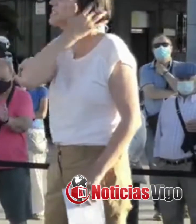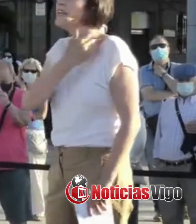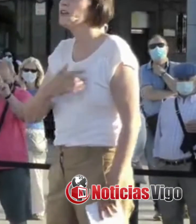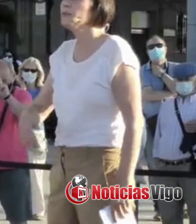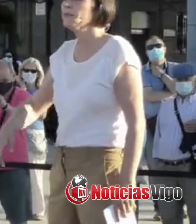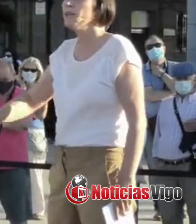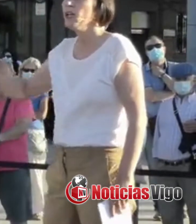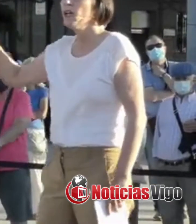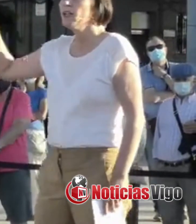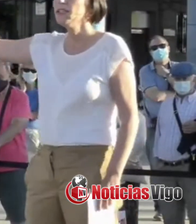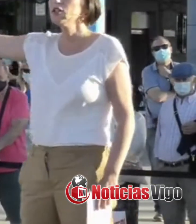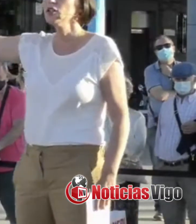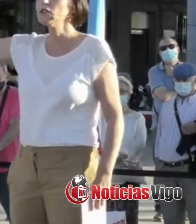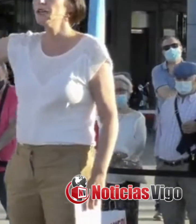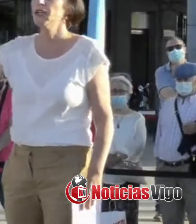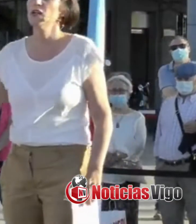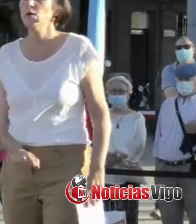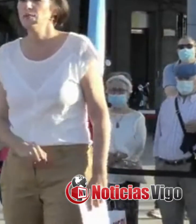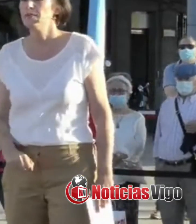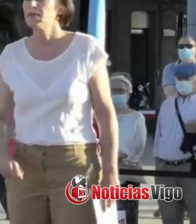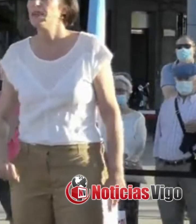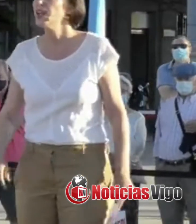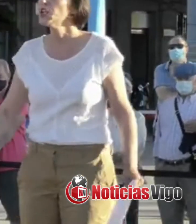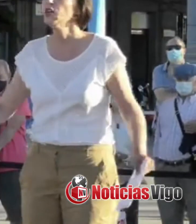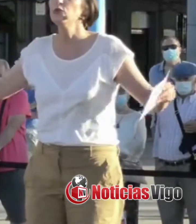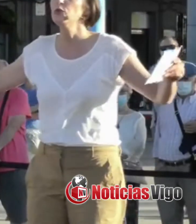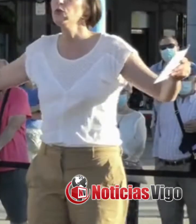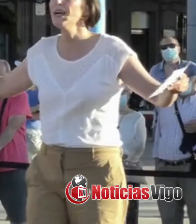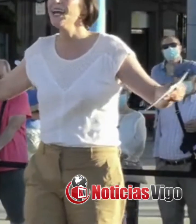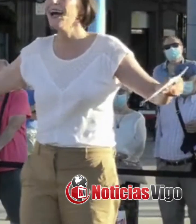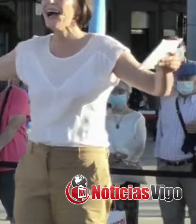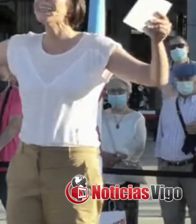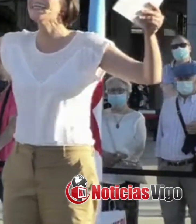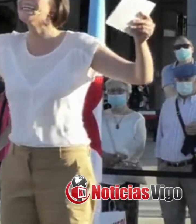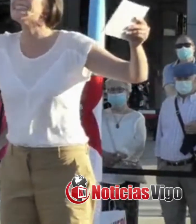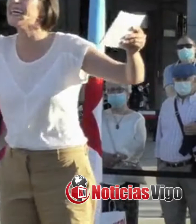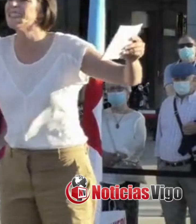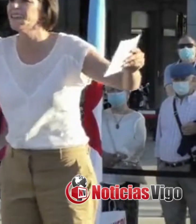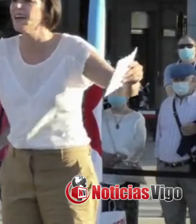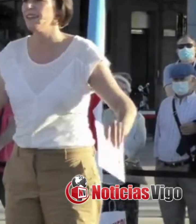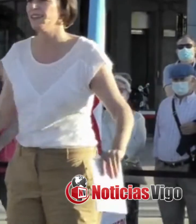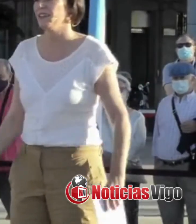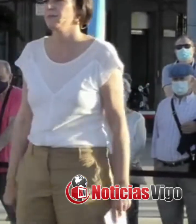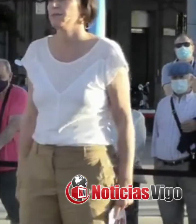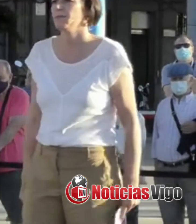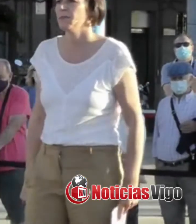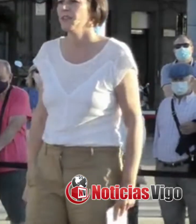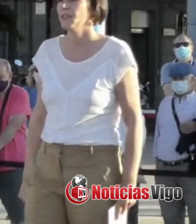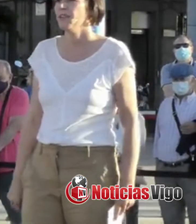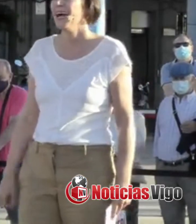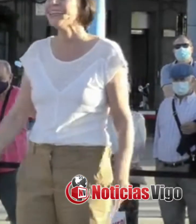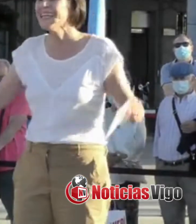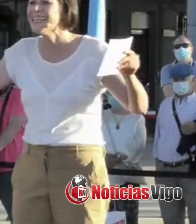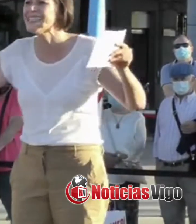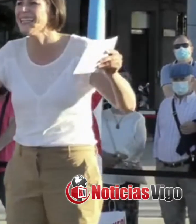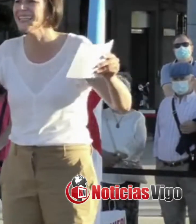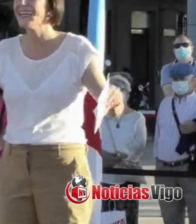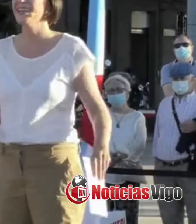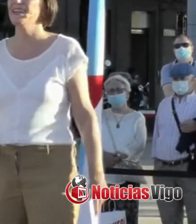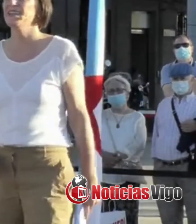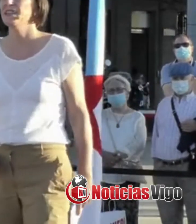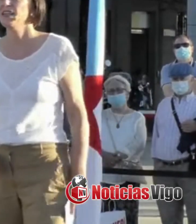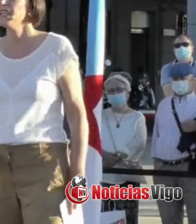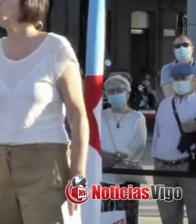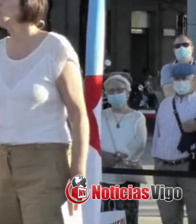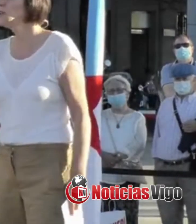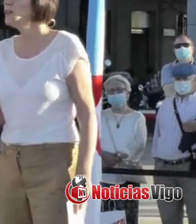nos dixeron, dixonos Feijóo, que o futuro era a telesanidade. A